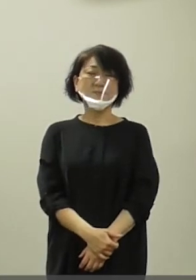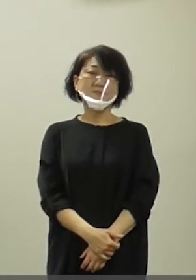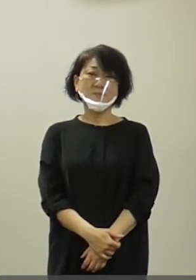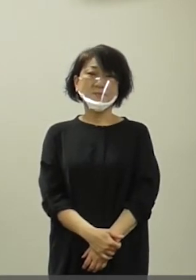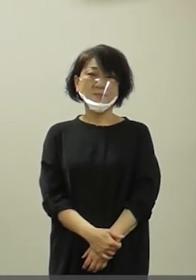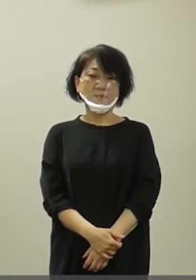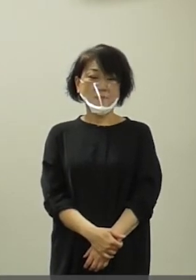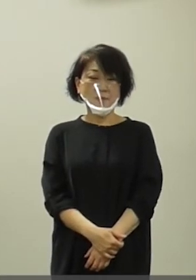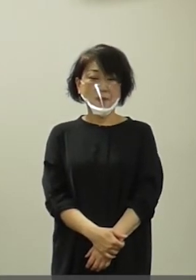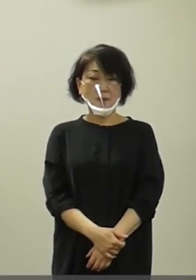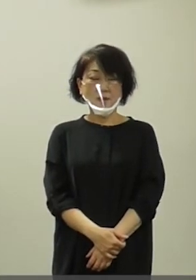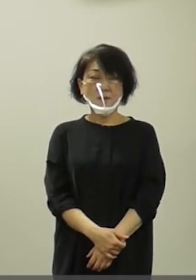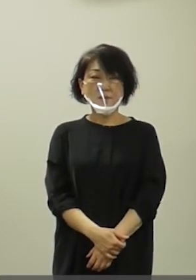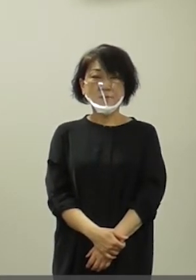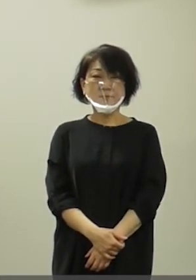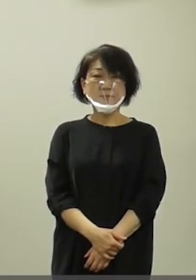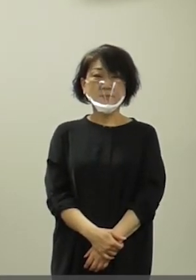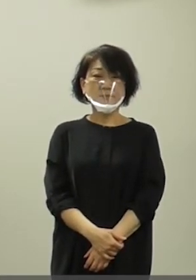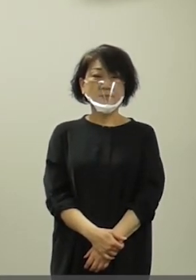と思います